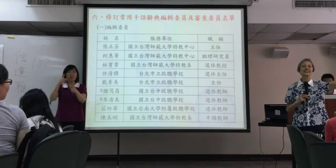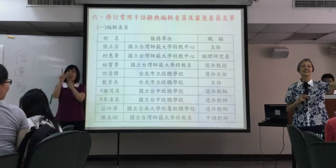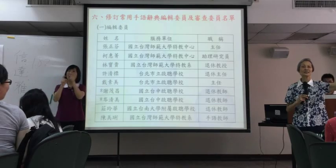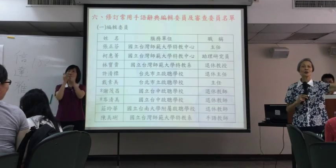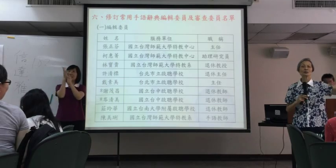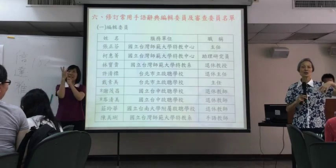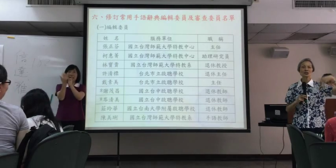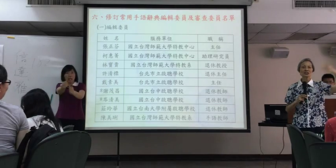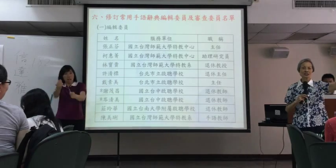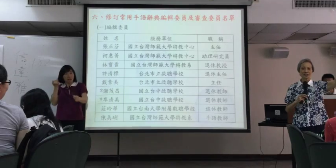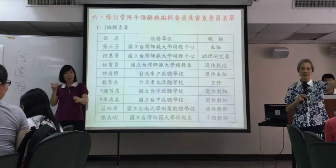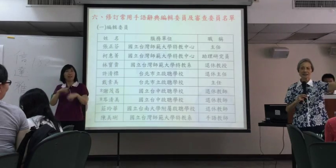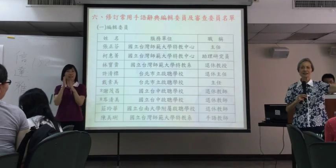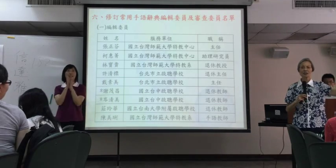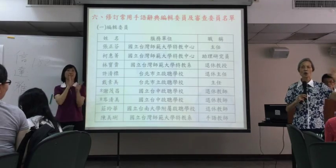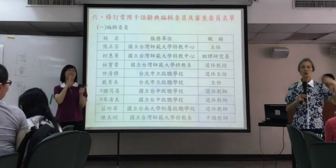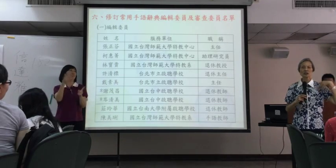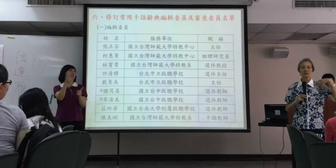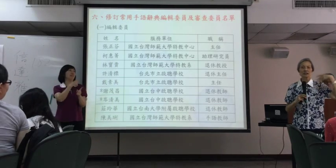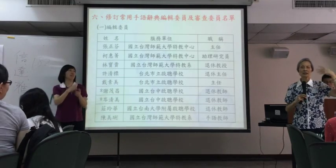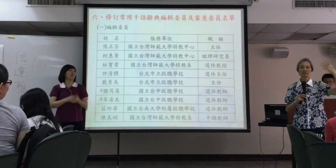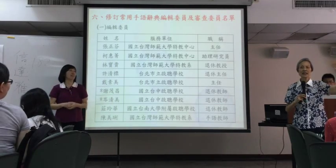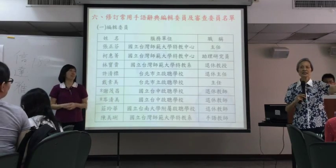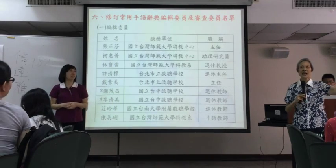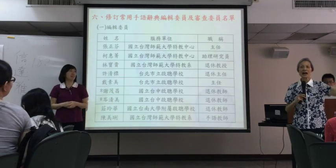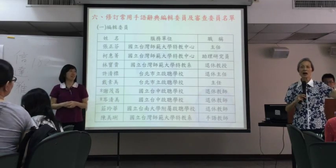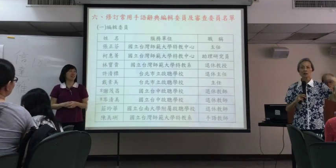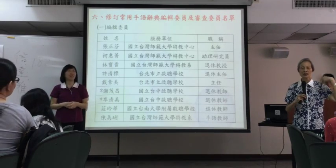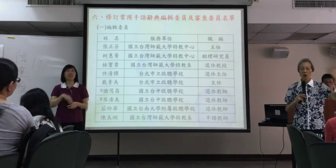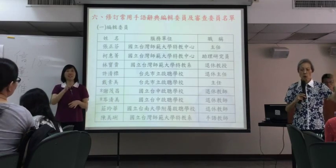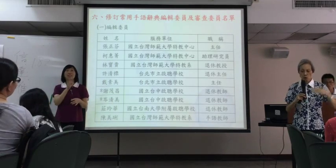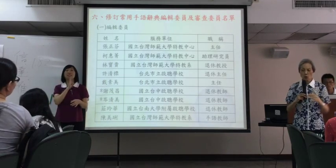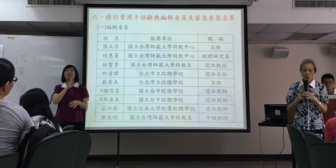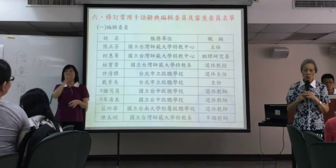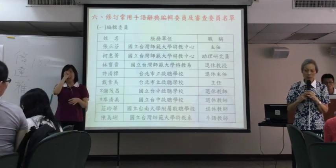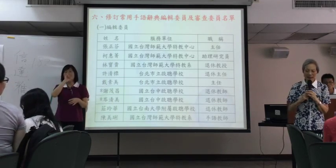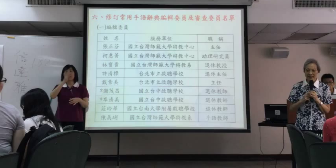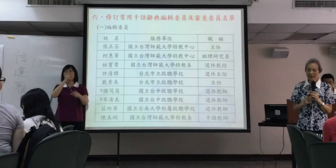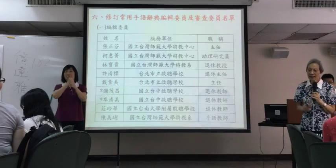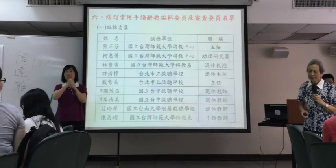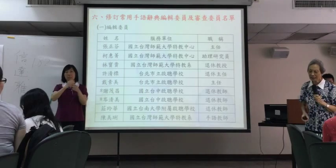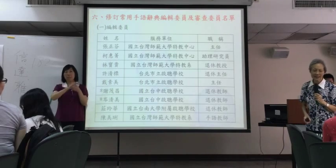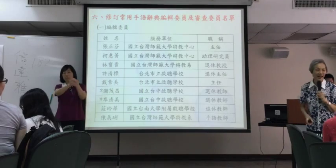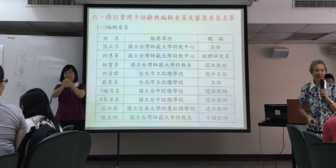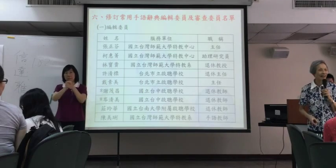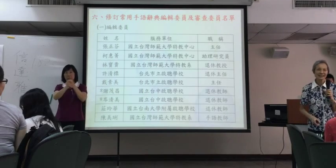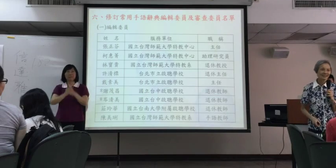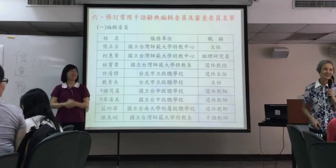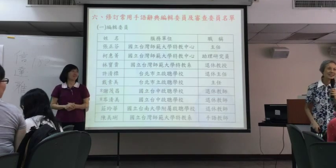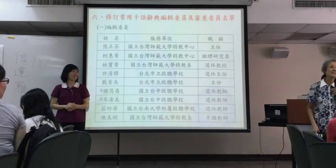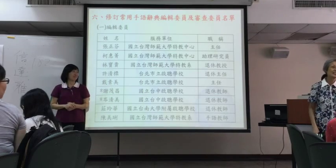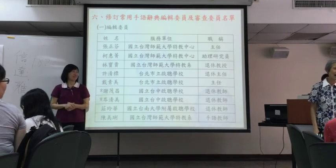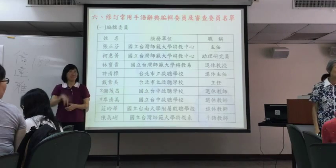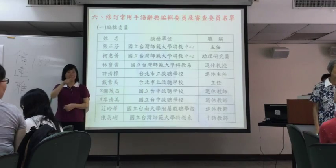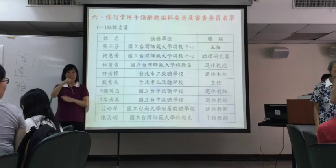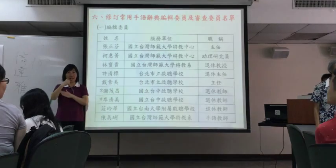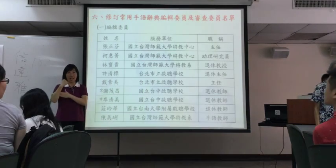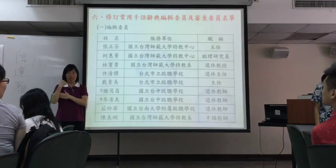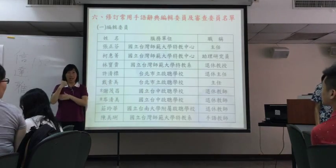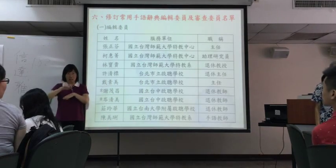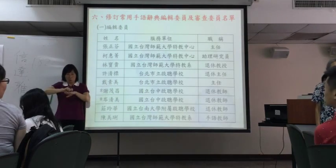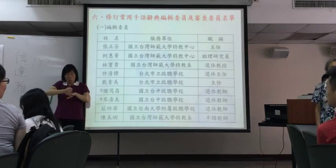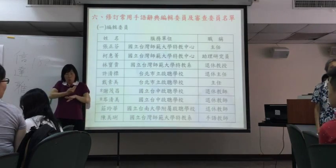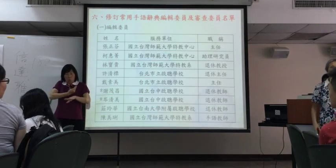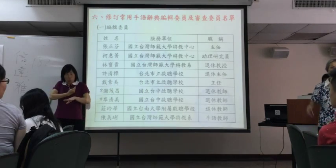13年前开始，我们就一直都是非常好的工作伙伴。那他任劳